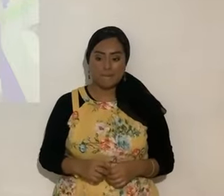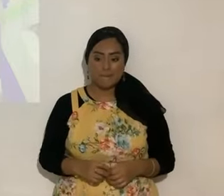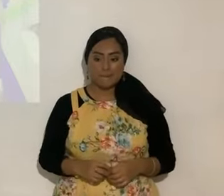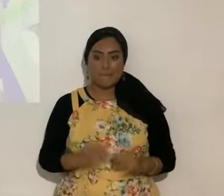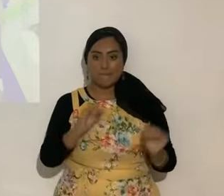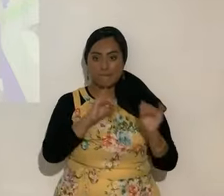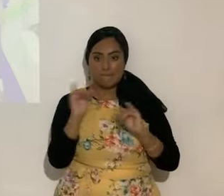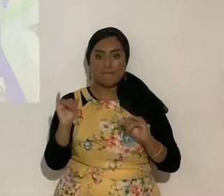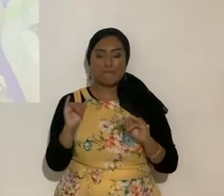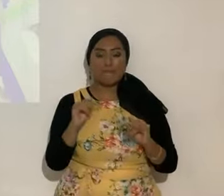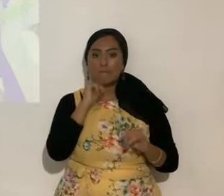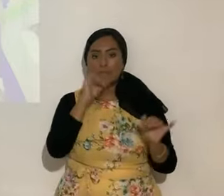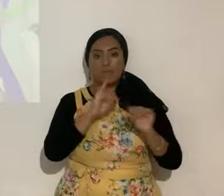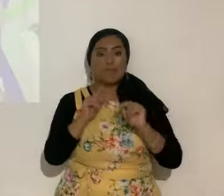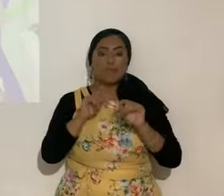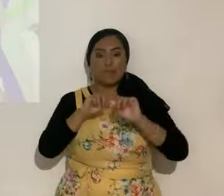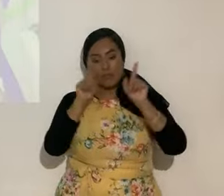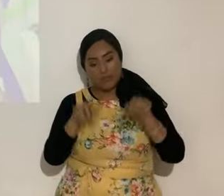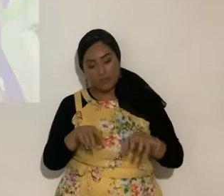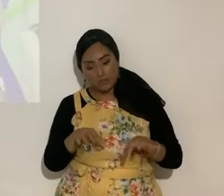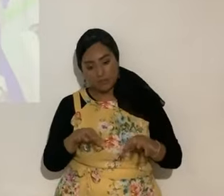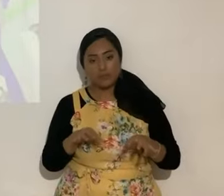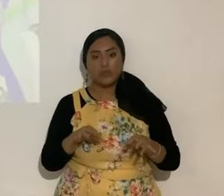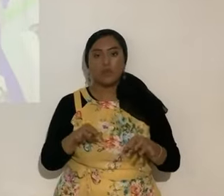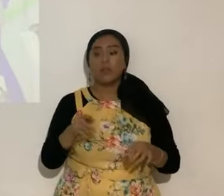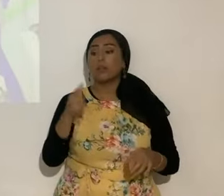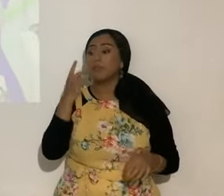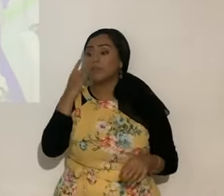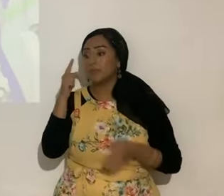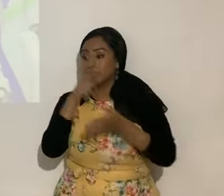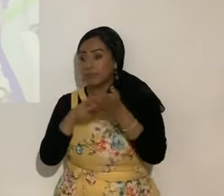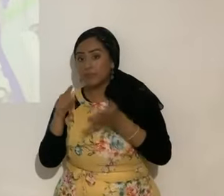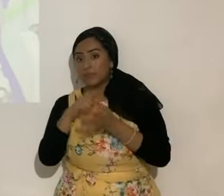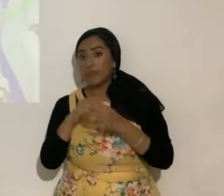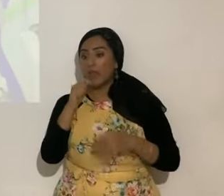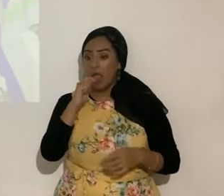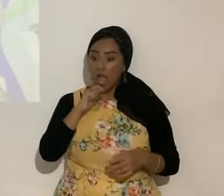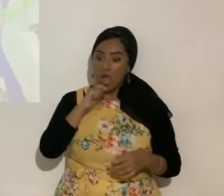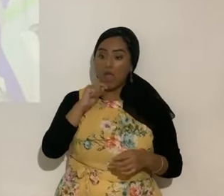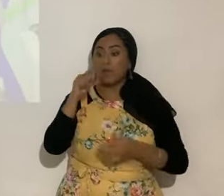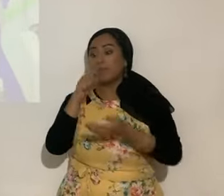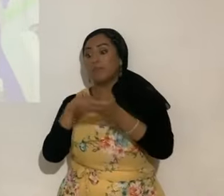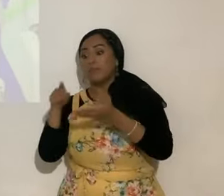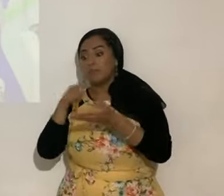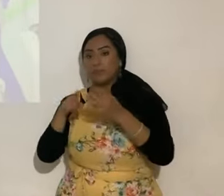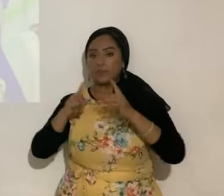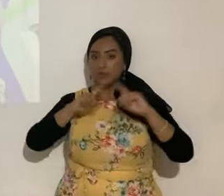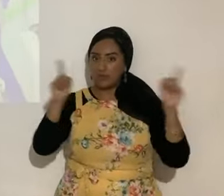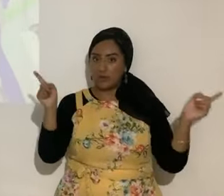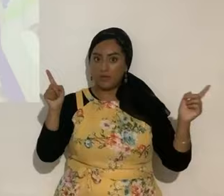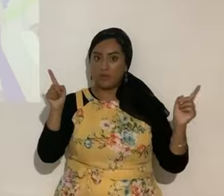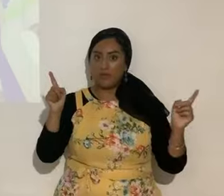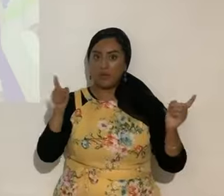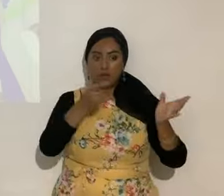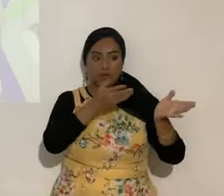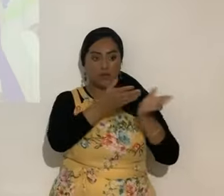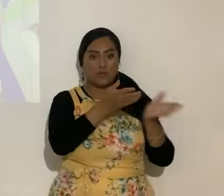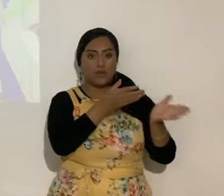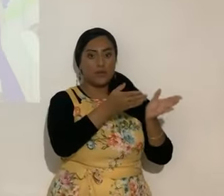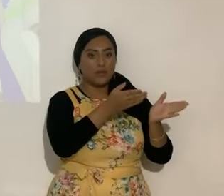no es lo mismo, que estar tras un escritorio, recetando, para, a ver, abra la boca, enséñenme las anginas, etc, es muy diferente, estar en un servicio, de